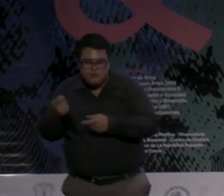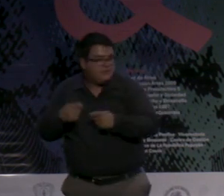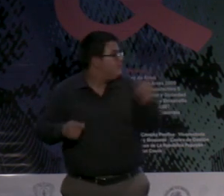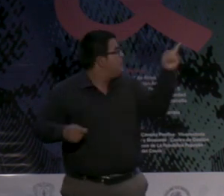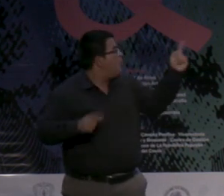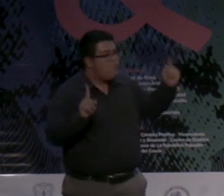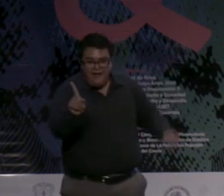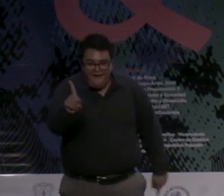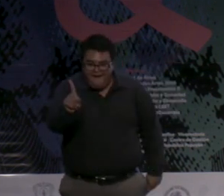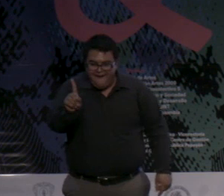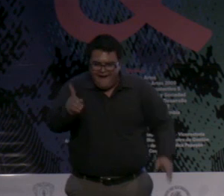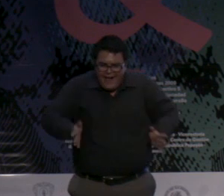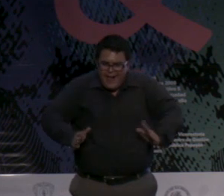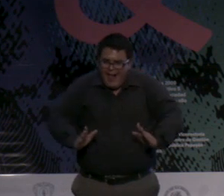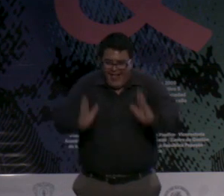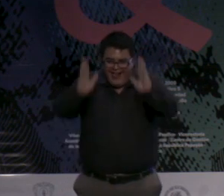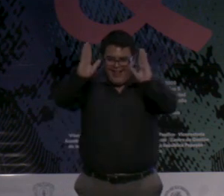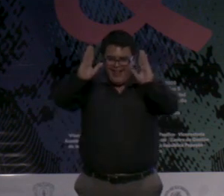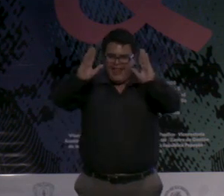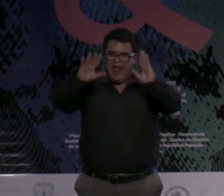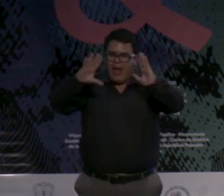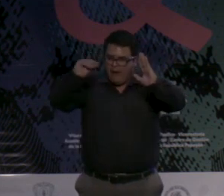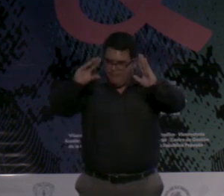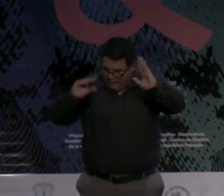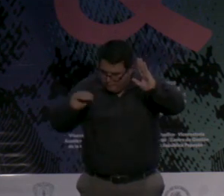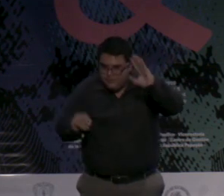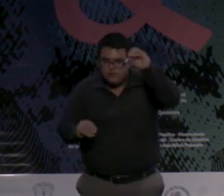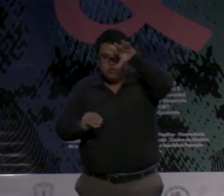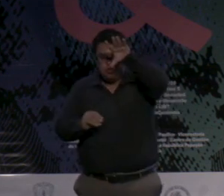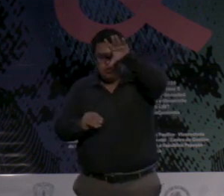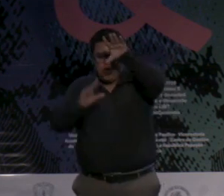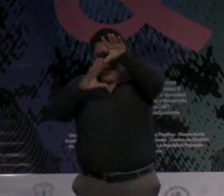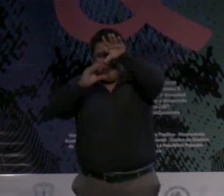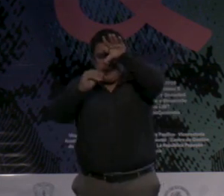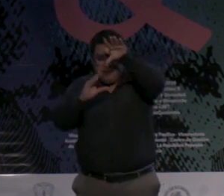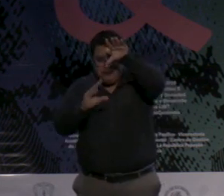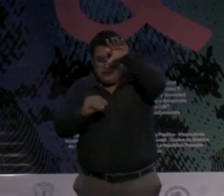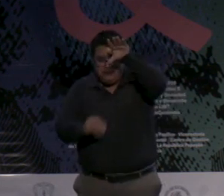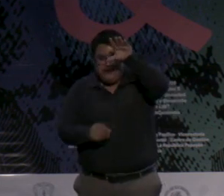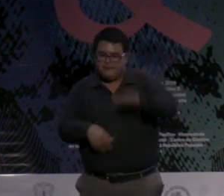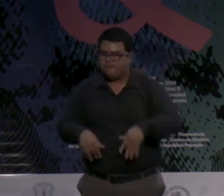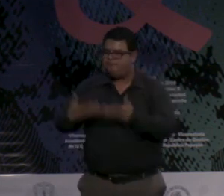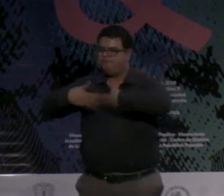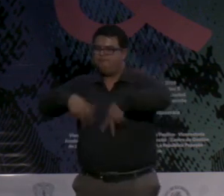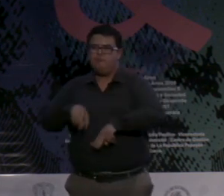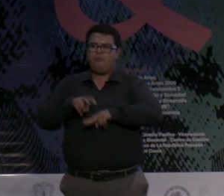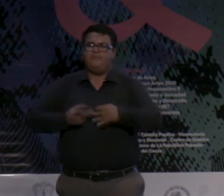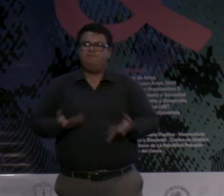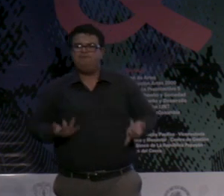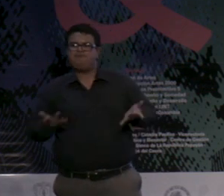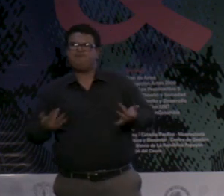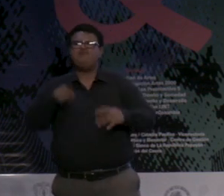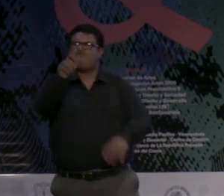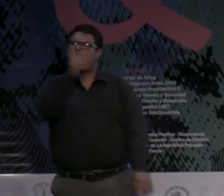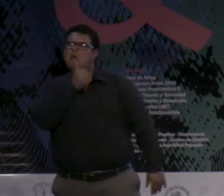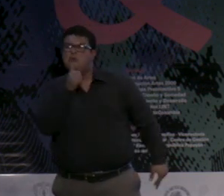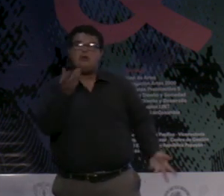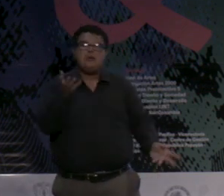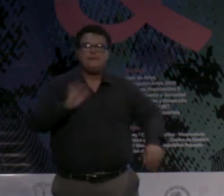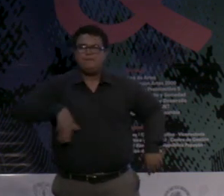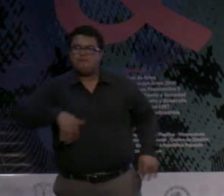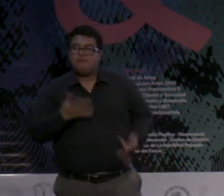su suegra y ellos persisten, porque además Osvaldo había comprado esta casa con el dinero que fue haciendo con una caseta de vender dulces. Pasa la siguiente, por